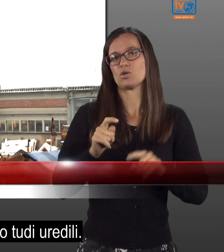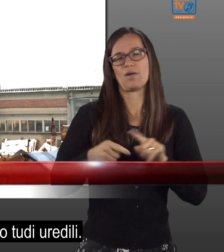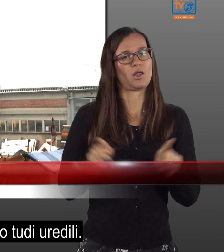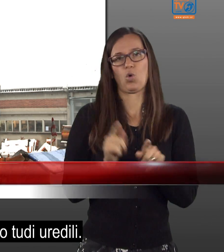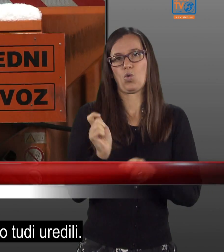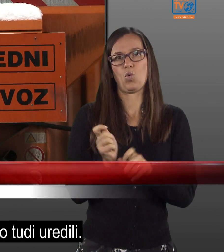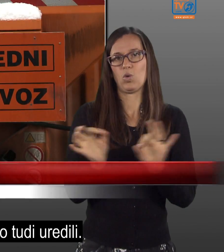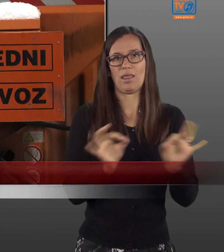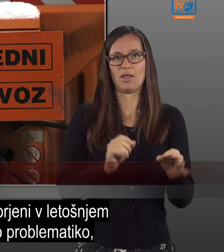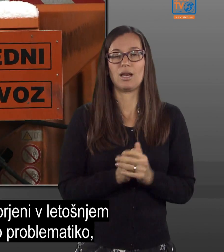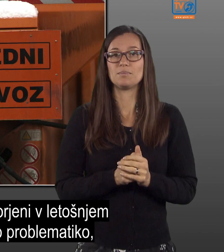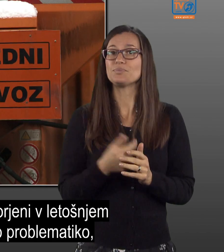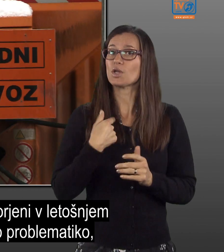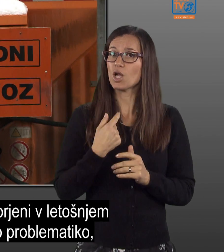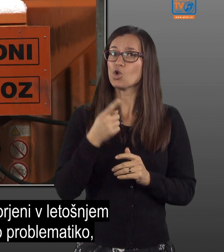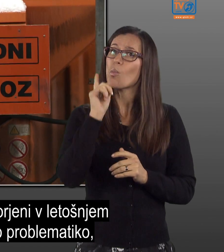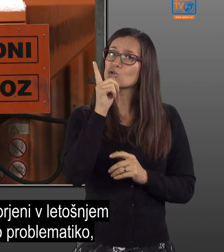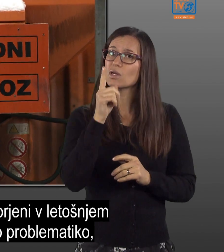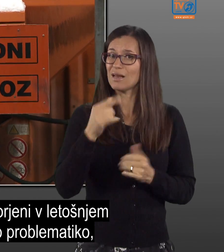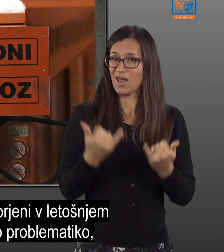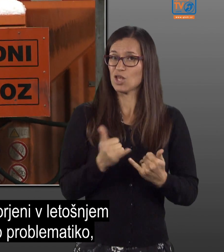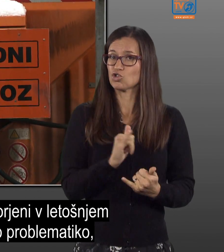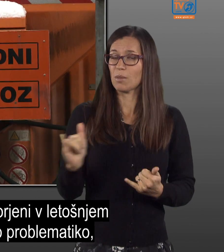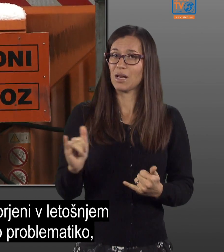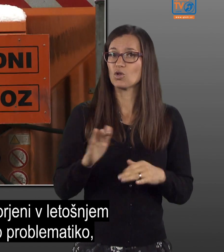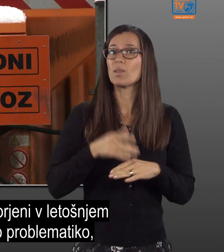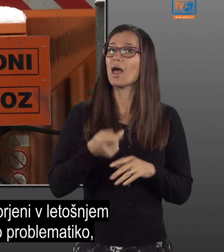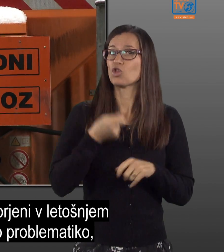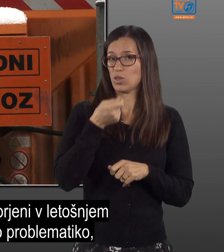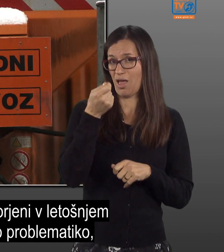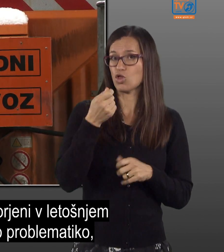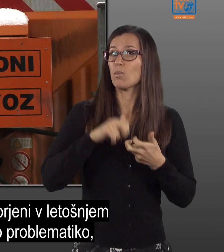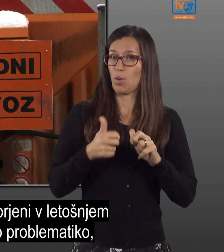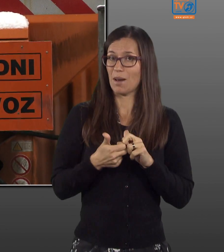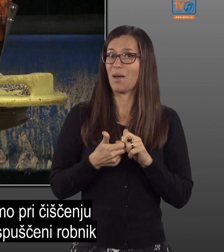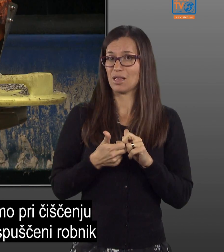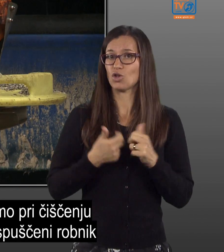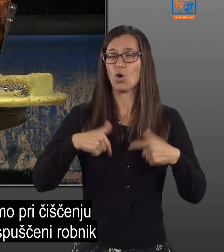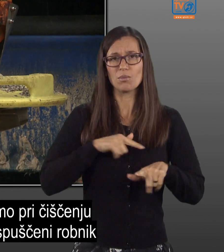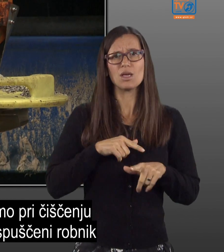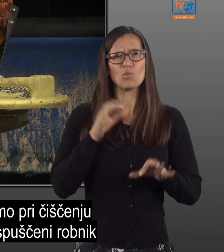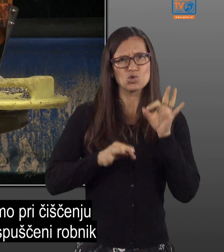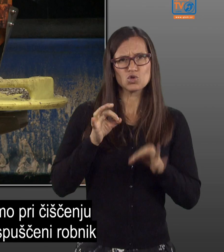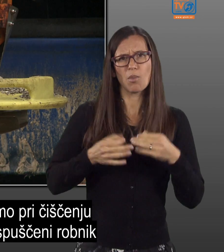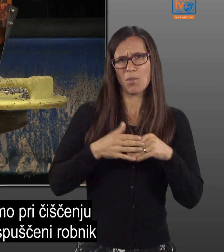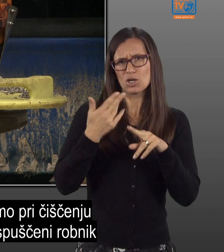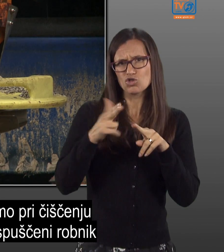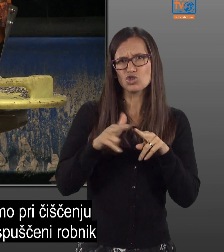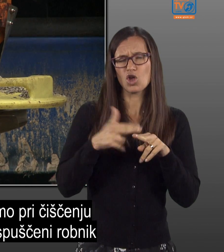tudi uredili. Tukaj smo bili opozorjeni v letošnjem letu na to dodatno problematiko, tako da probamo pri